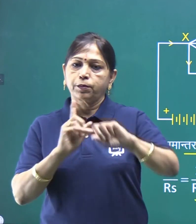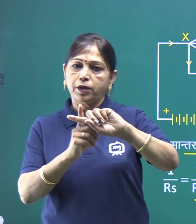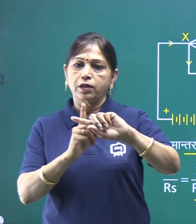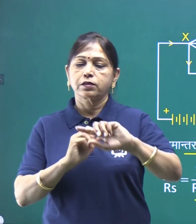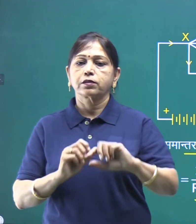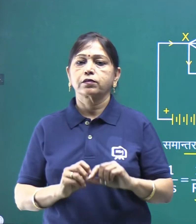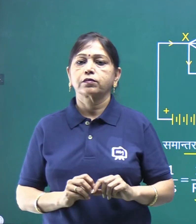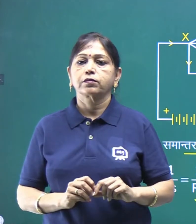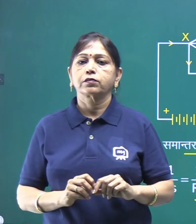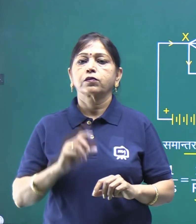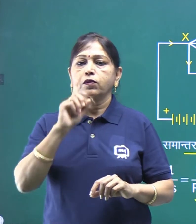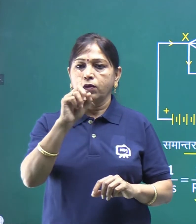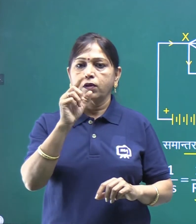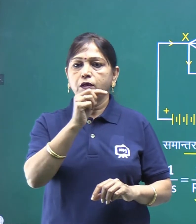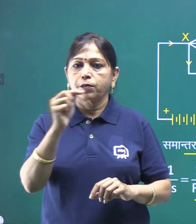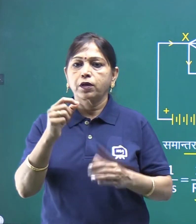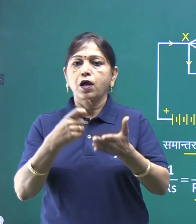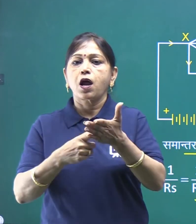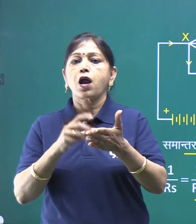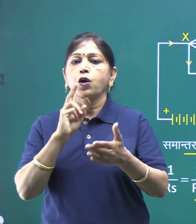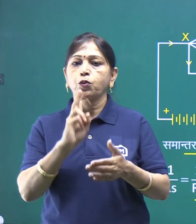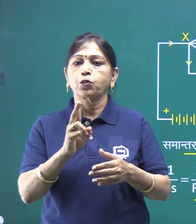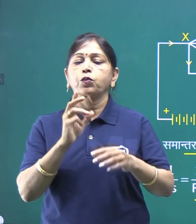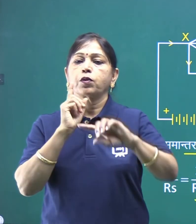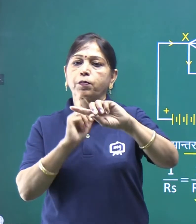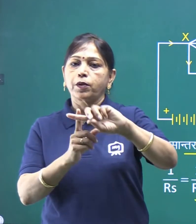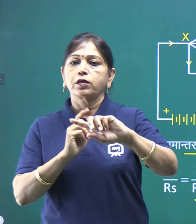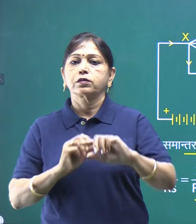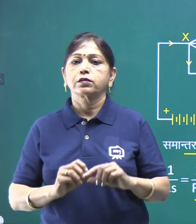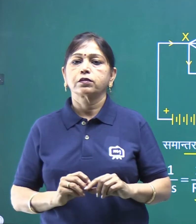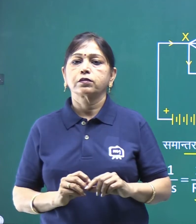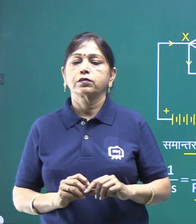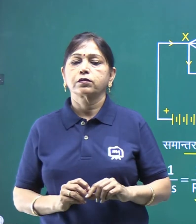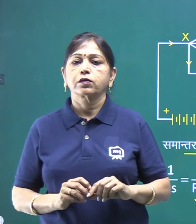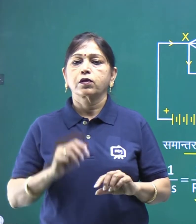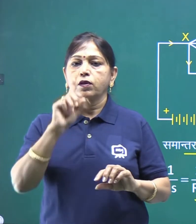प्लस 1/R2 प्लस